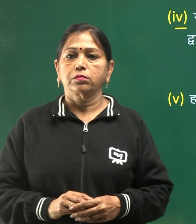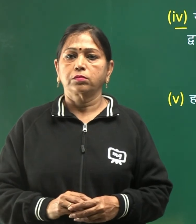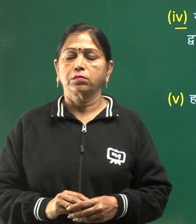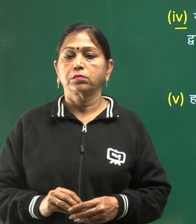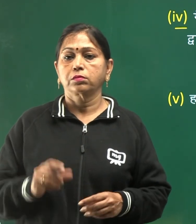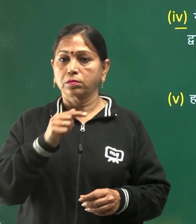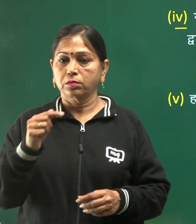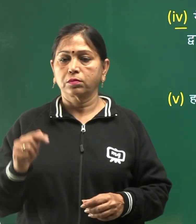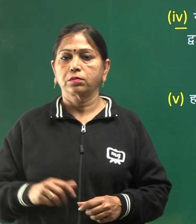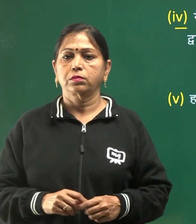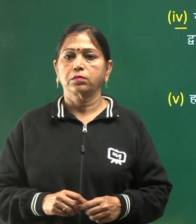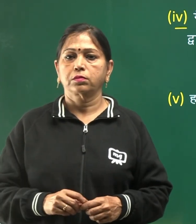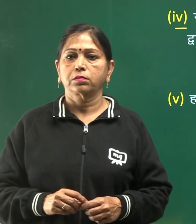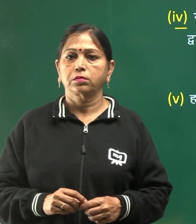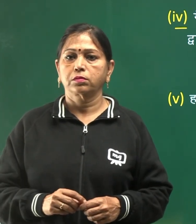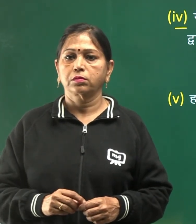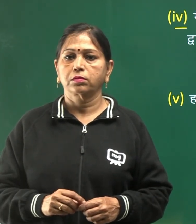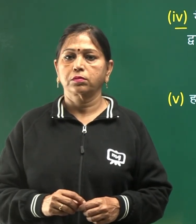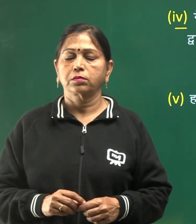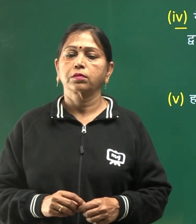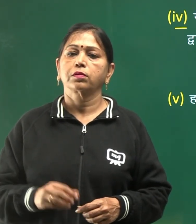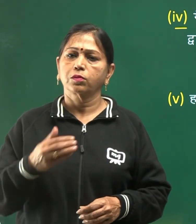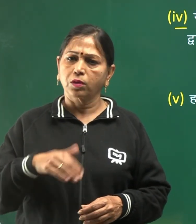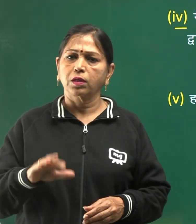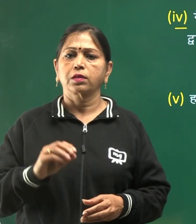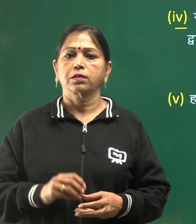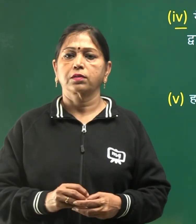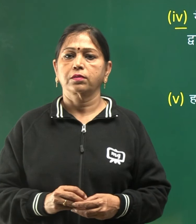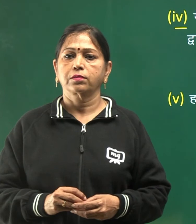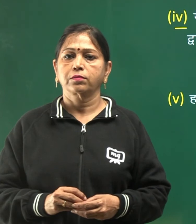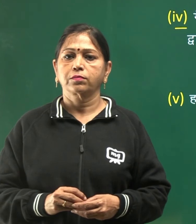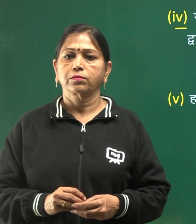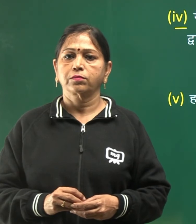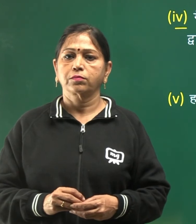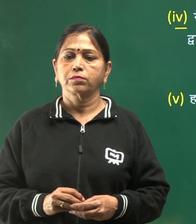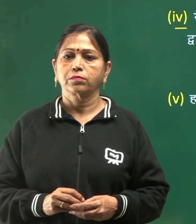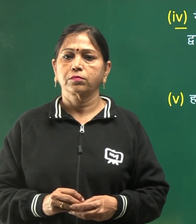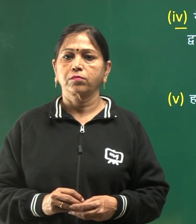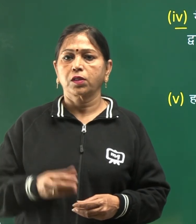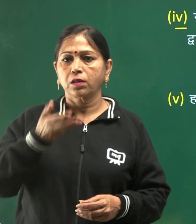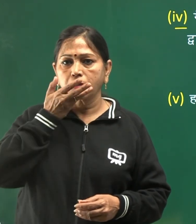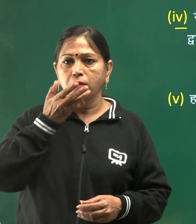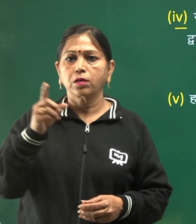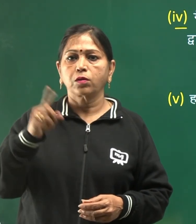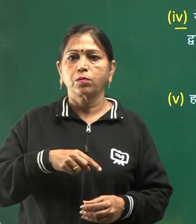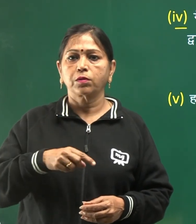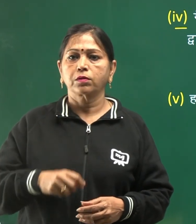रिक्त स्थान द्वारा किया जाता है। जल ओब्लिक